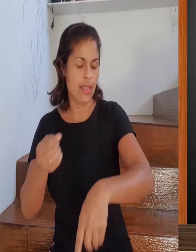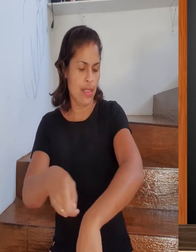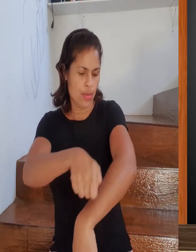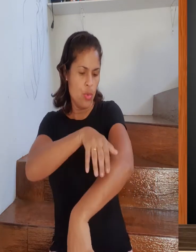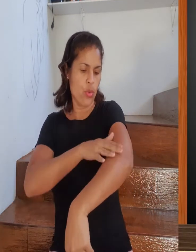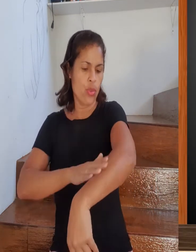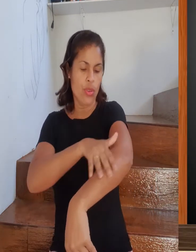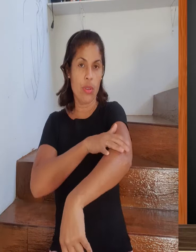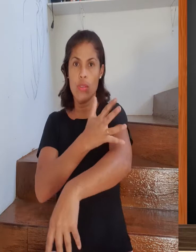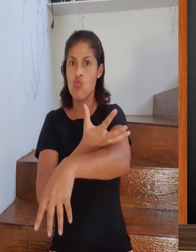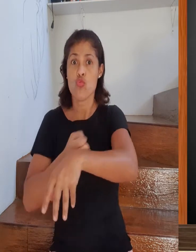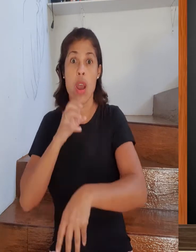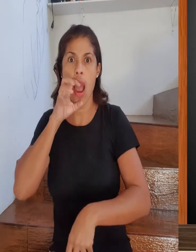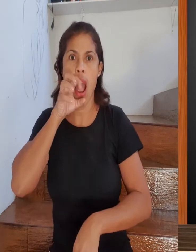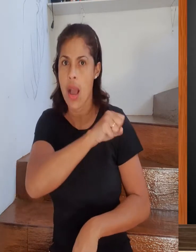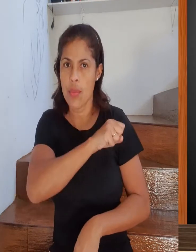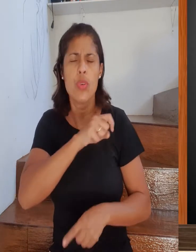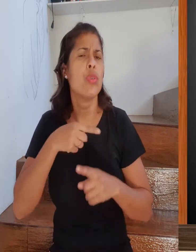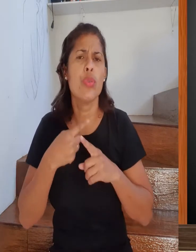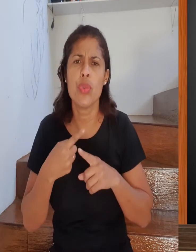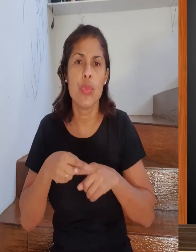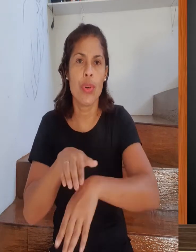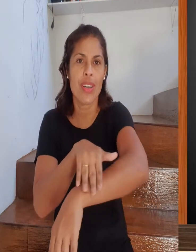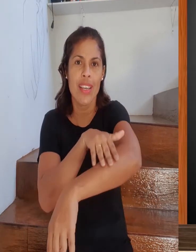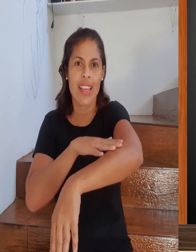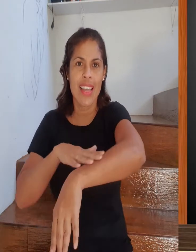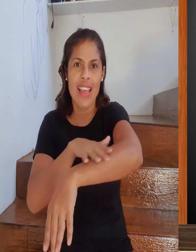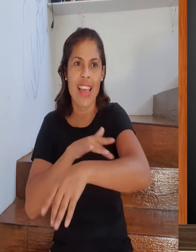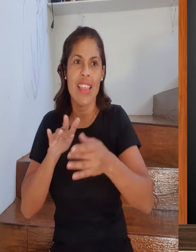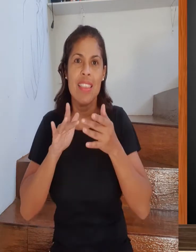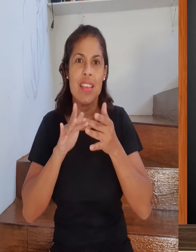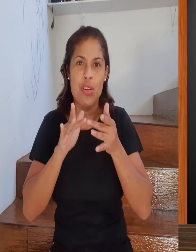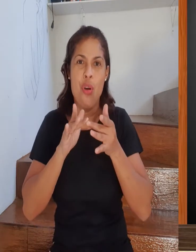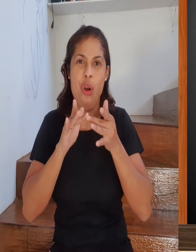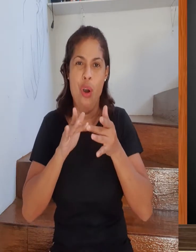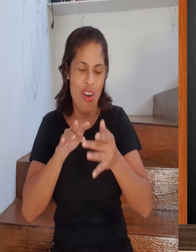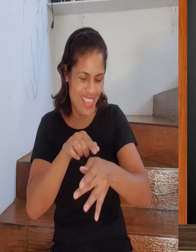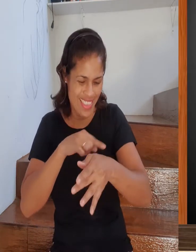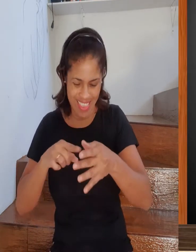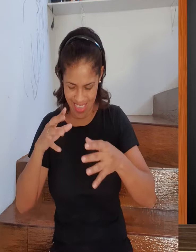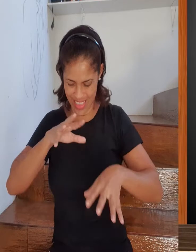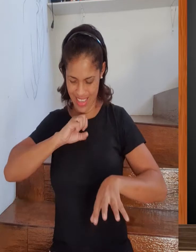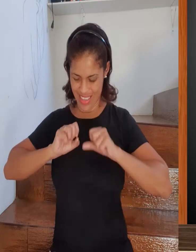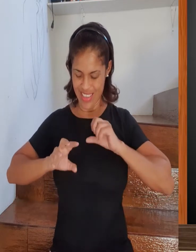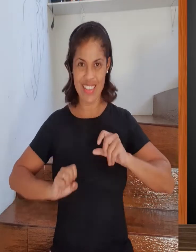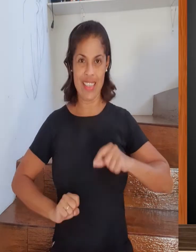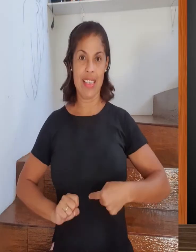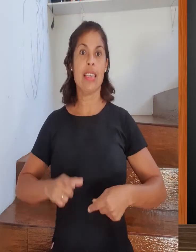logo após, a possibilidade de absorção é maior, porque a superfície de contato e a superfície